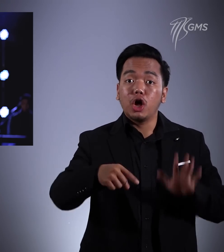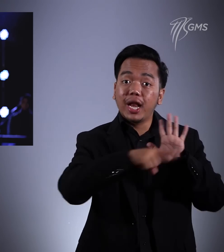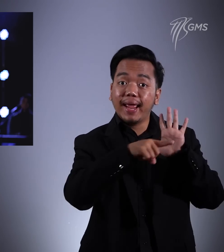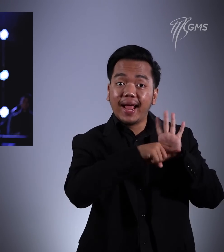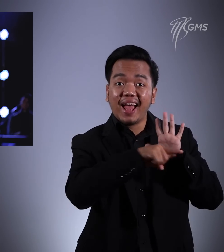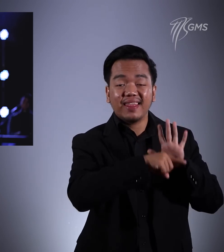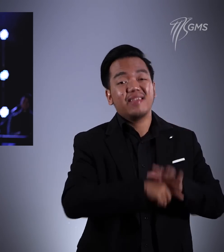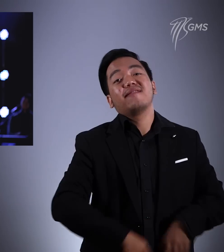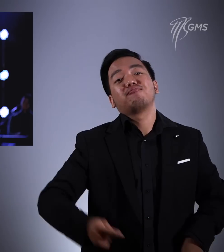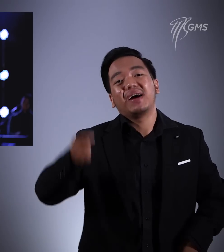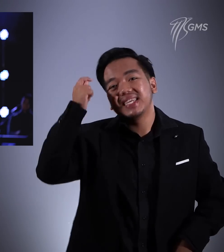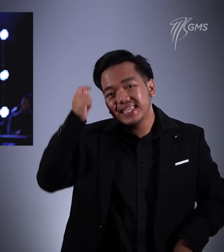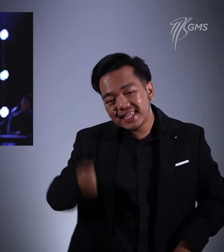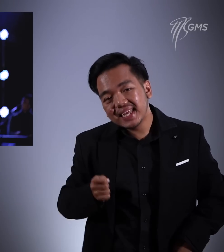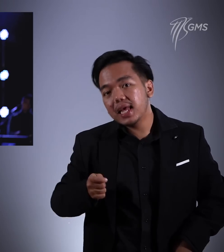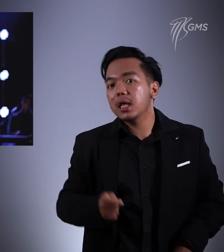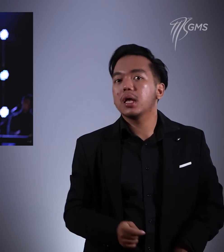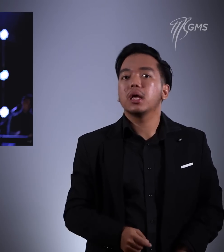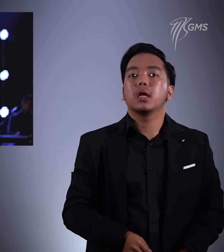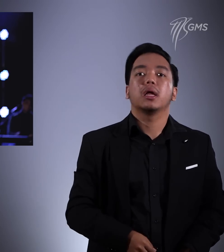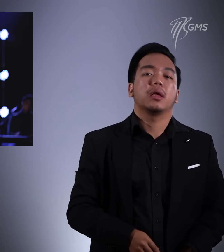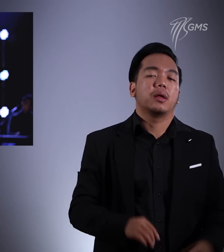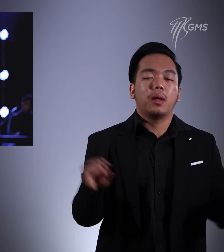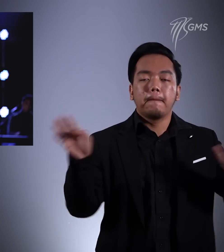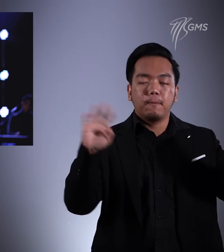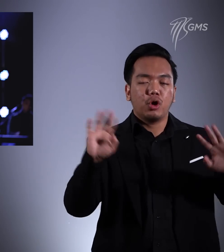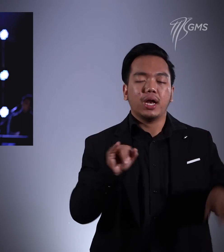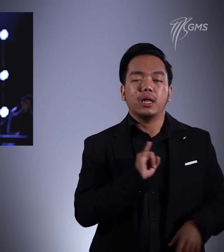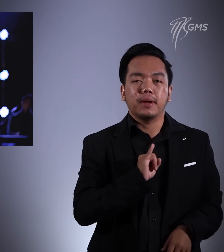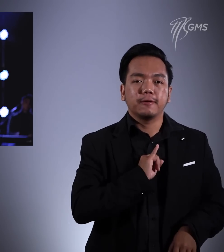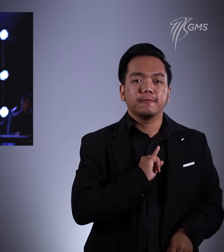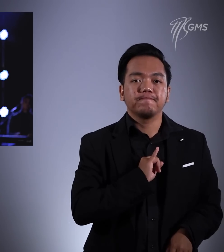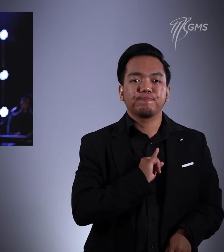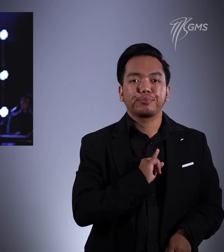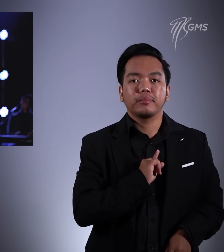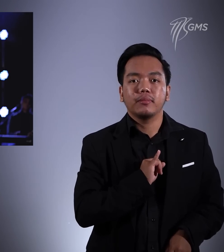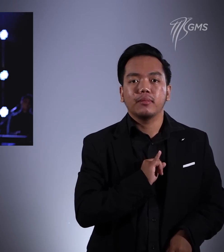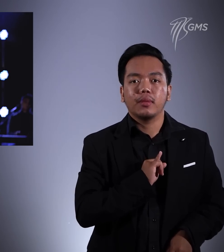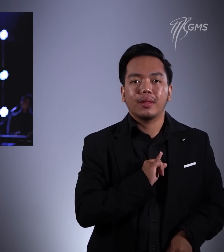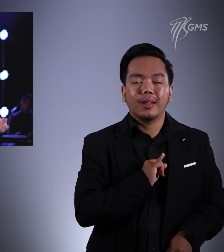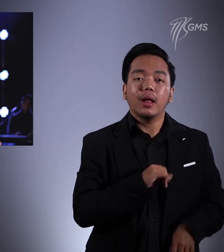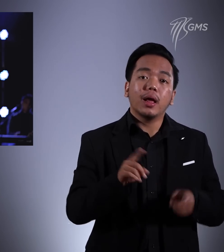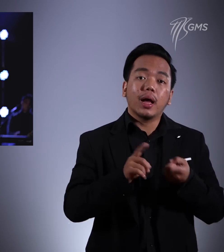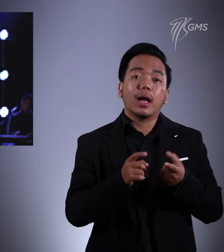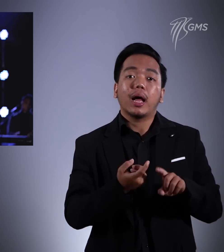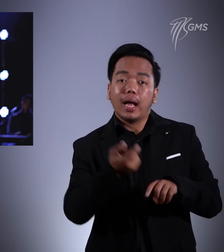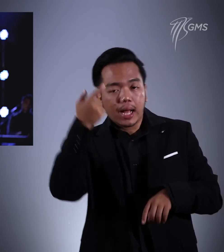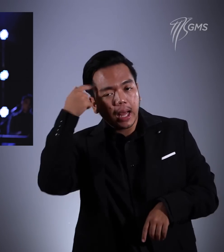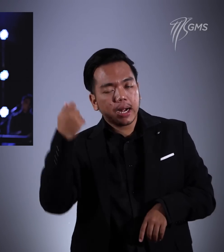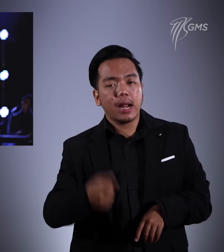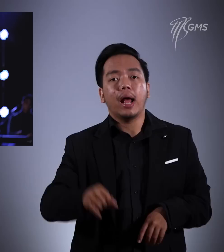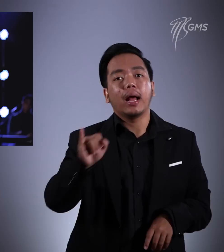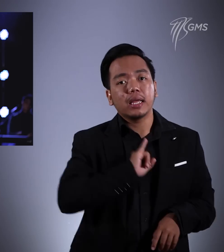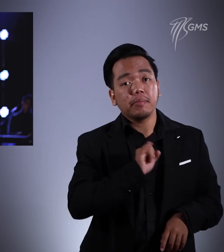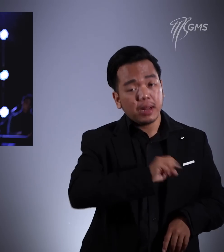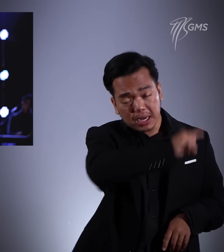kalah sebelum pertandingan sudah pasti out, eliminasi, tidak bisa beriman. Sedangkan iman saja nggak tentu hanya positif. Orang positif nggak